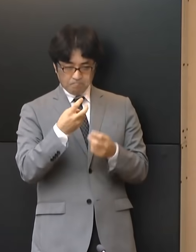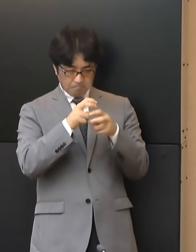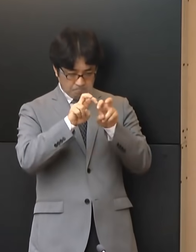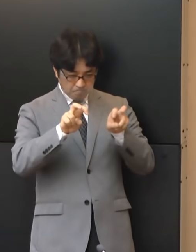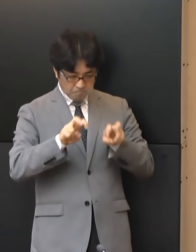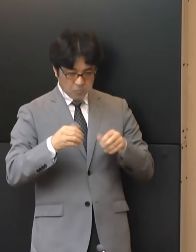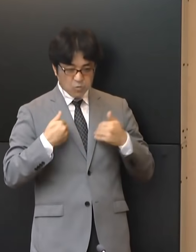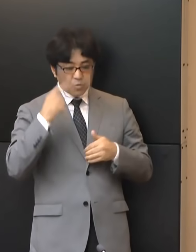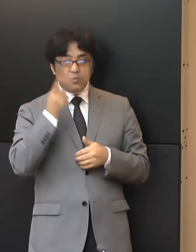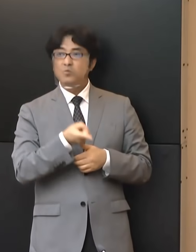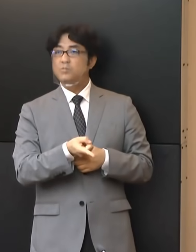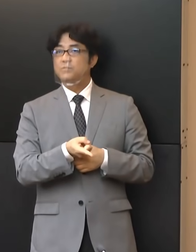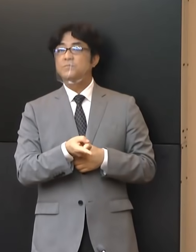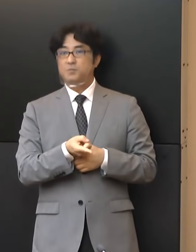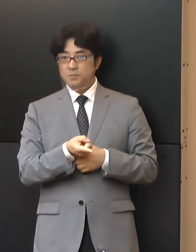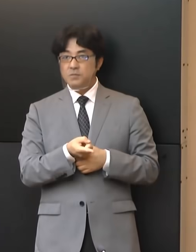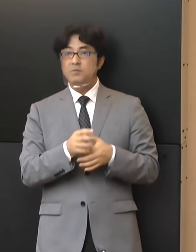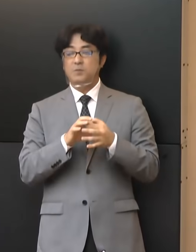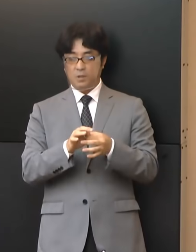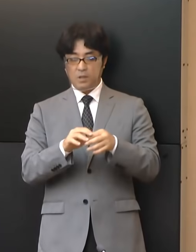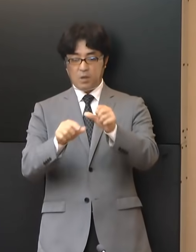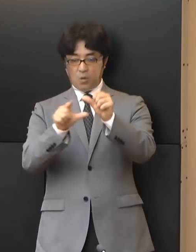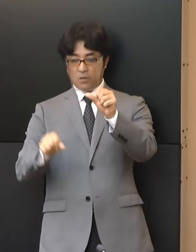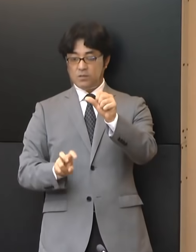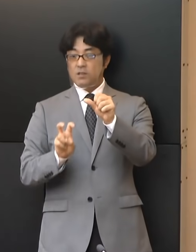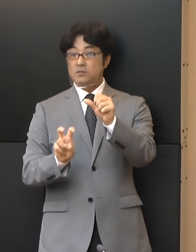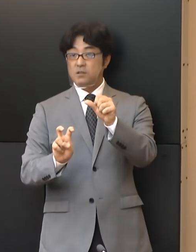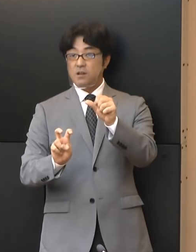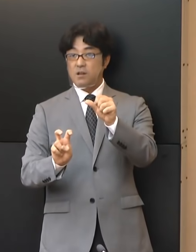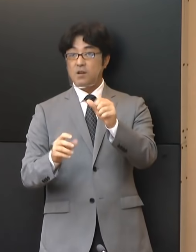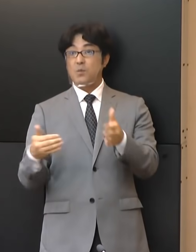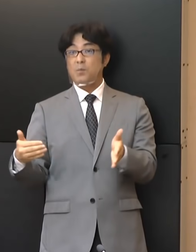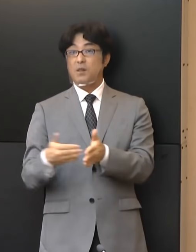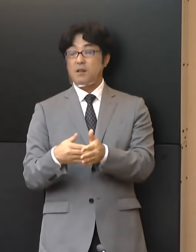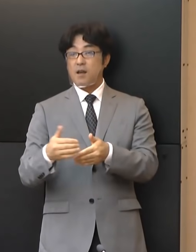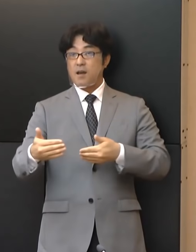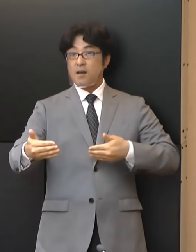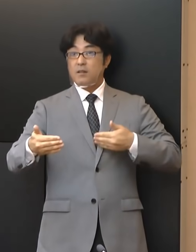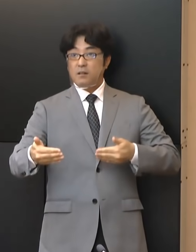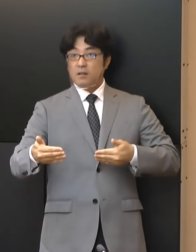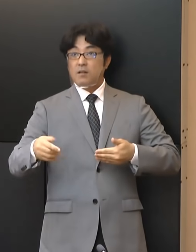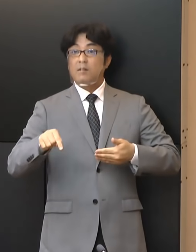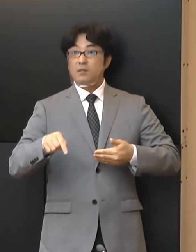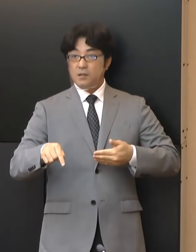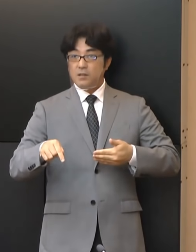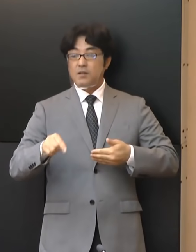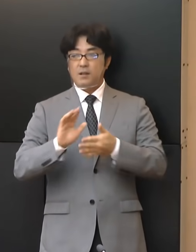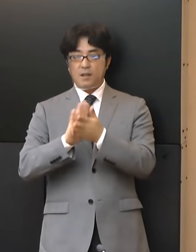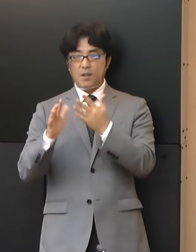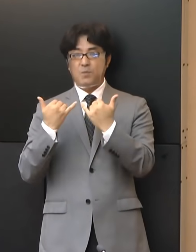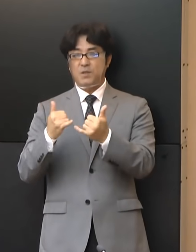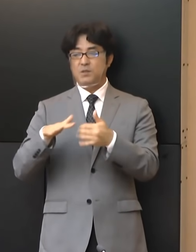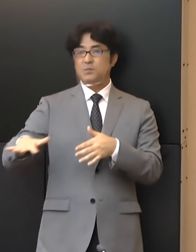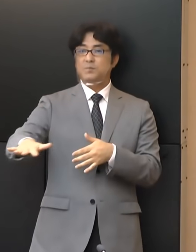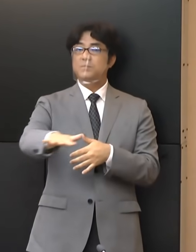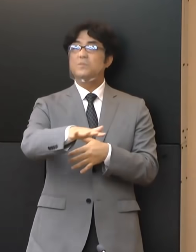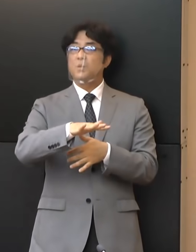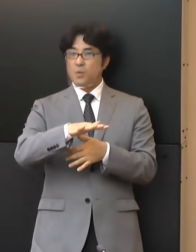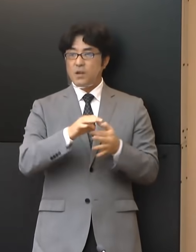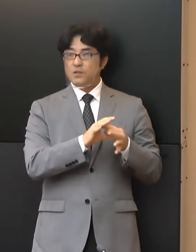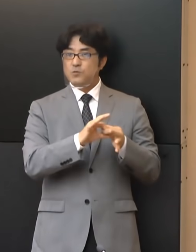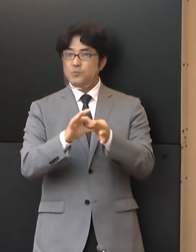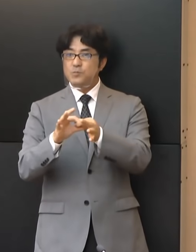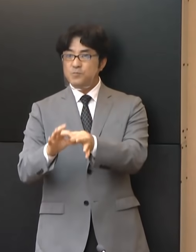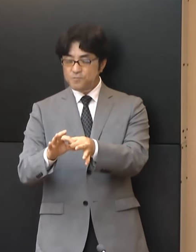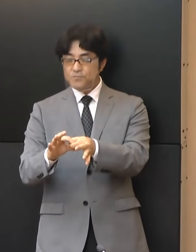というふうに思っておりますので、この5月20日までの間もですね、そういう意味からも県民の皆さんに引き続き、万